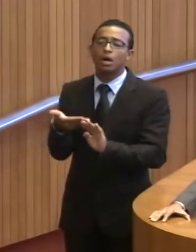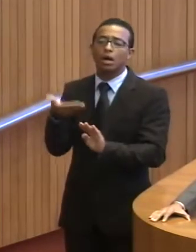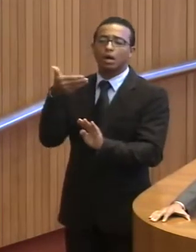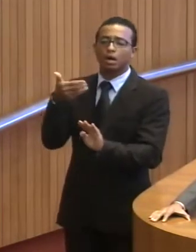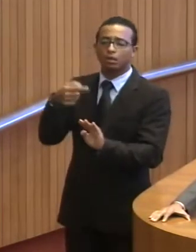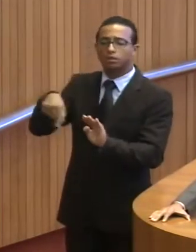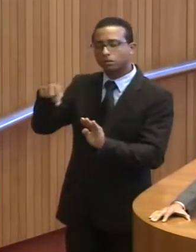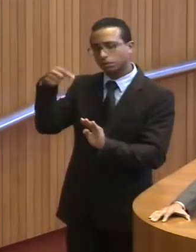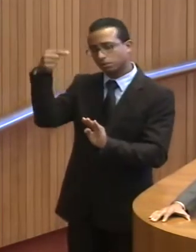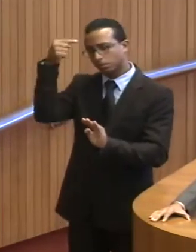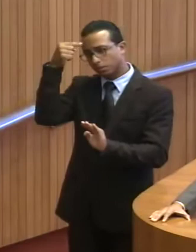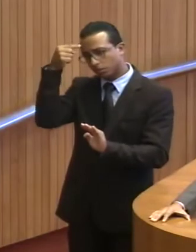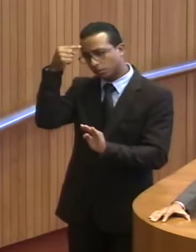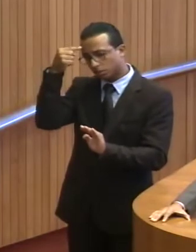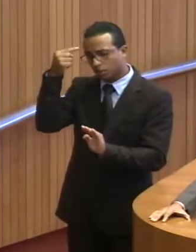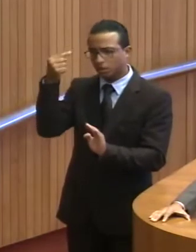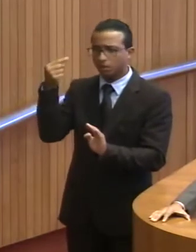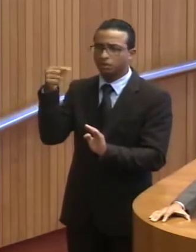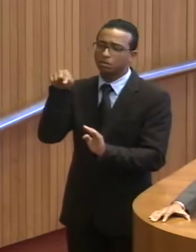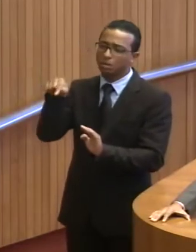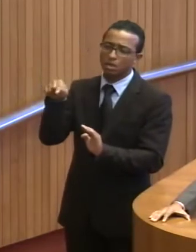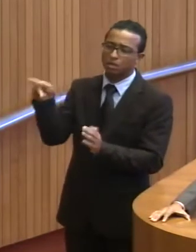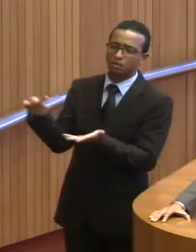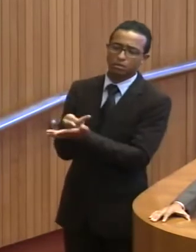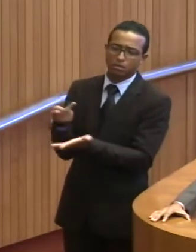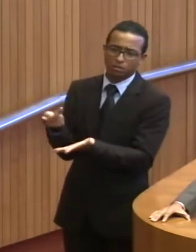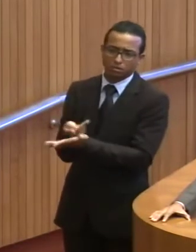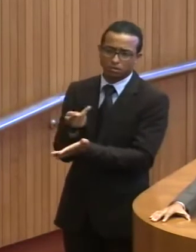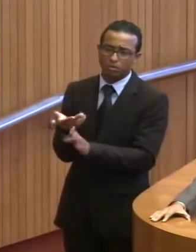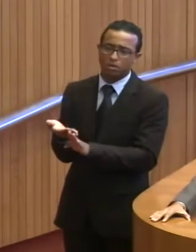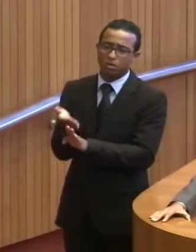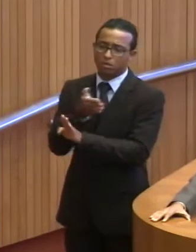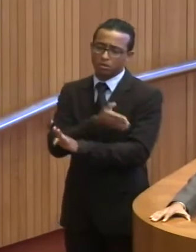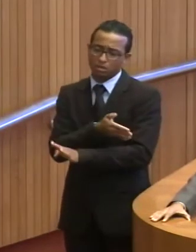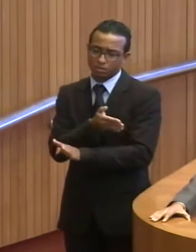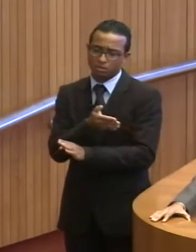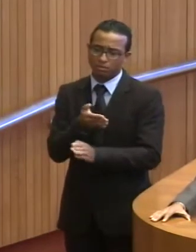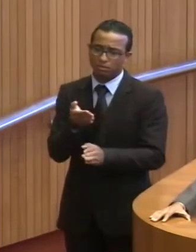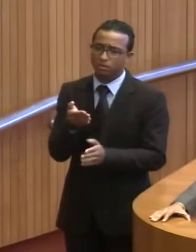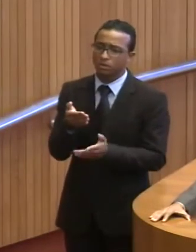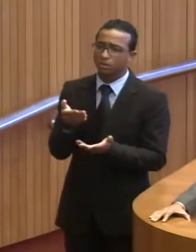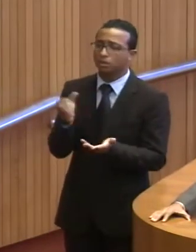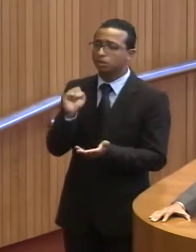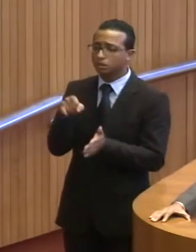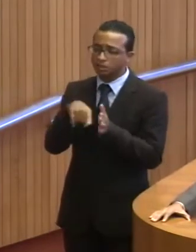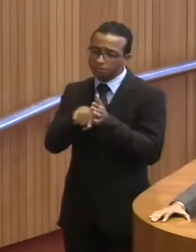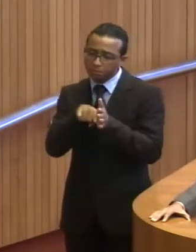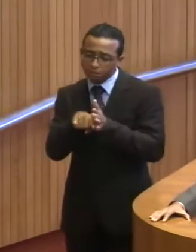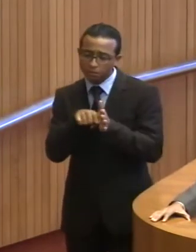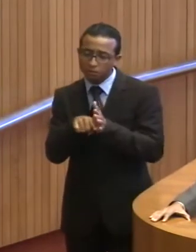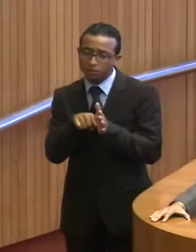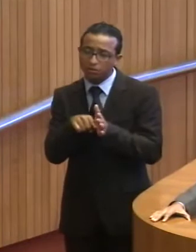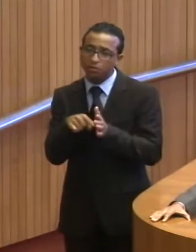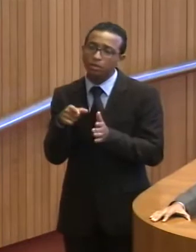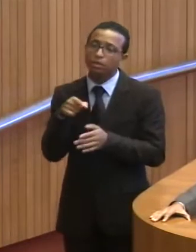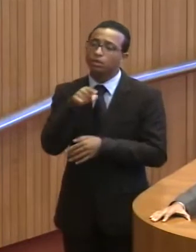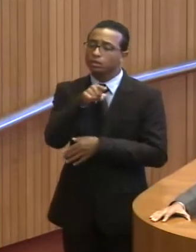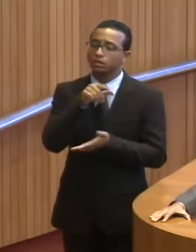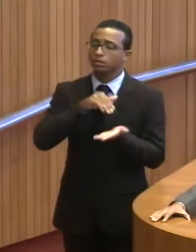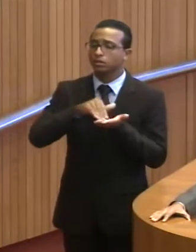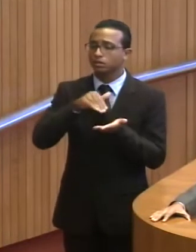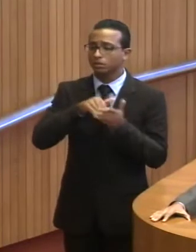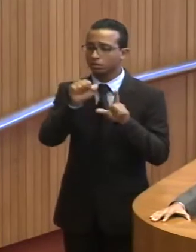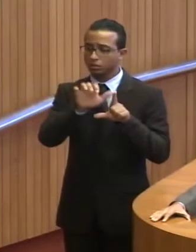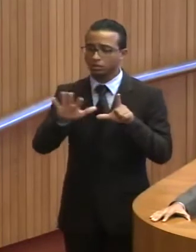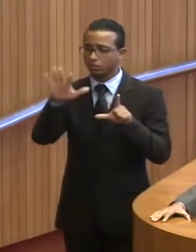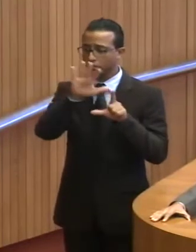se apontar inidoneidade das notas fiscais emitidas, tendo por base consulta realizada no sítio